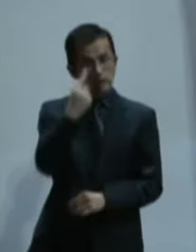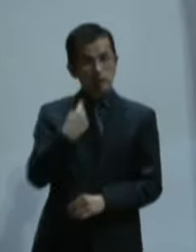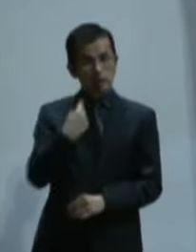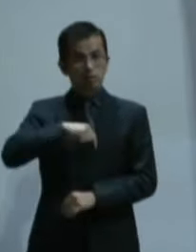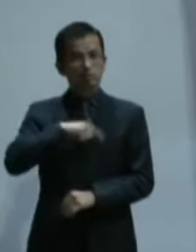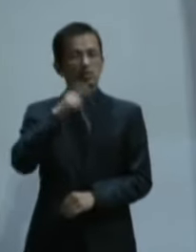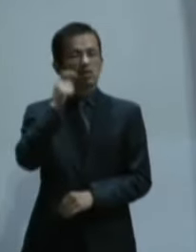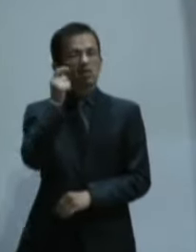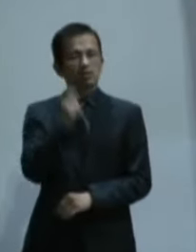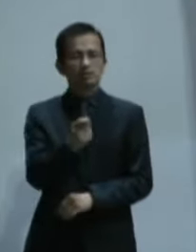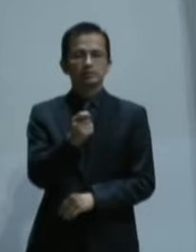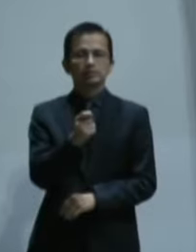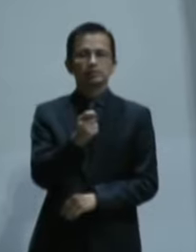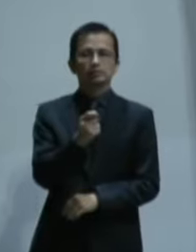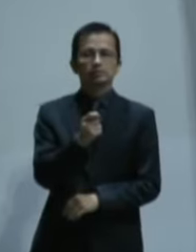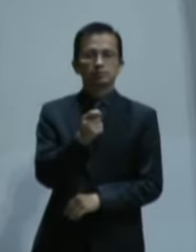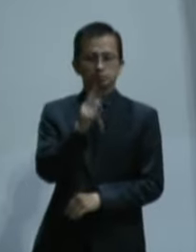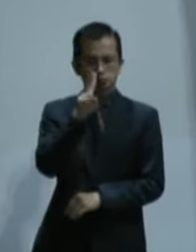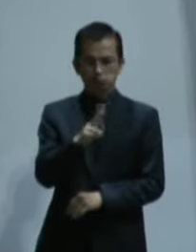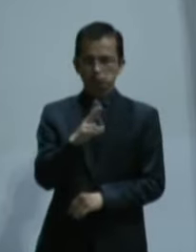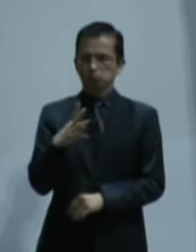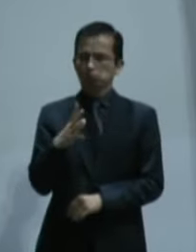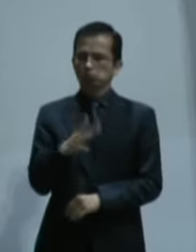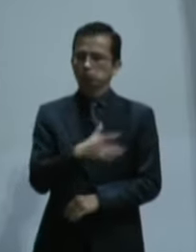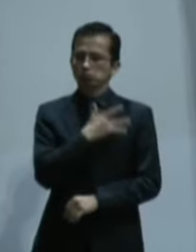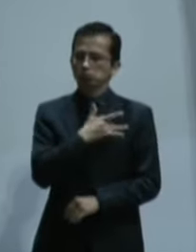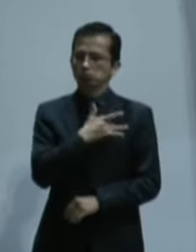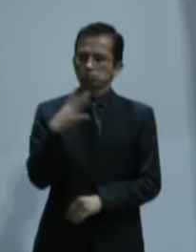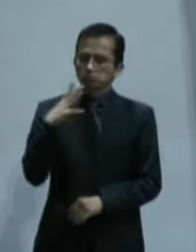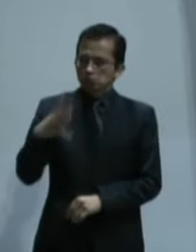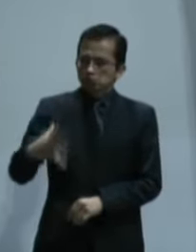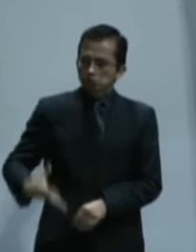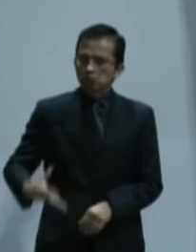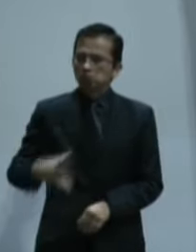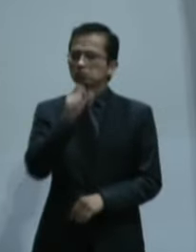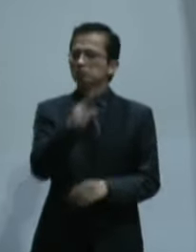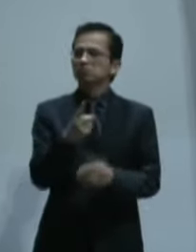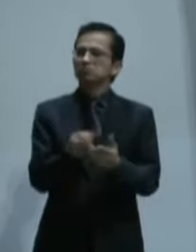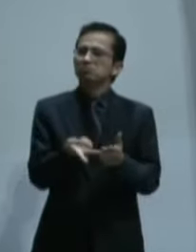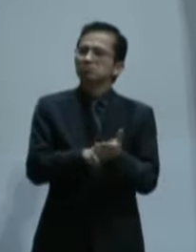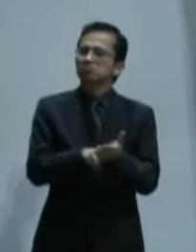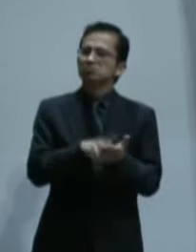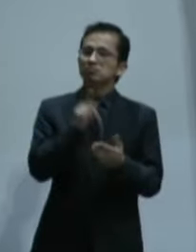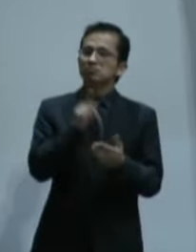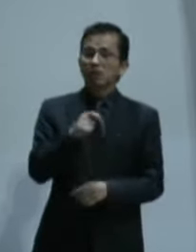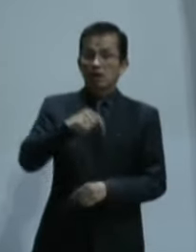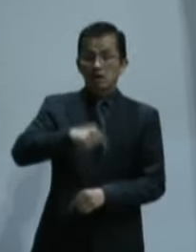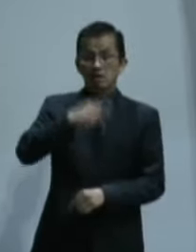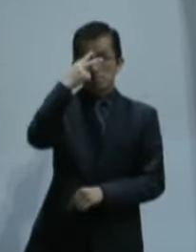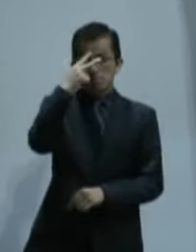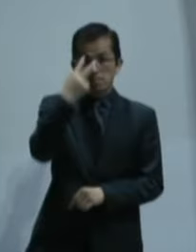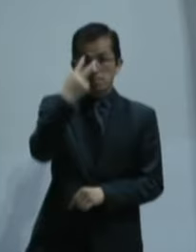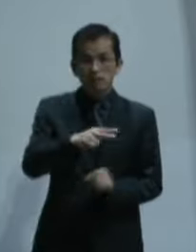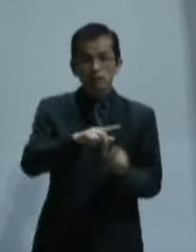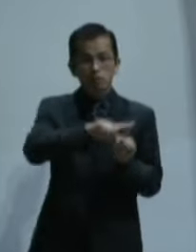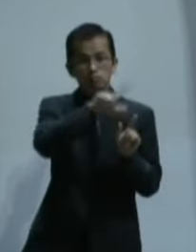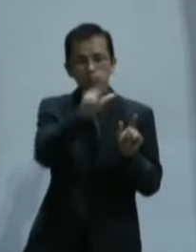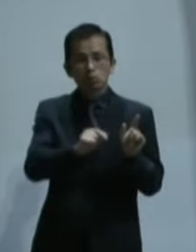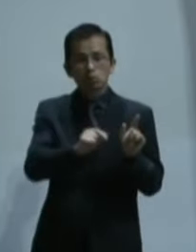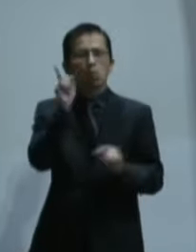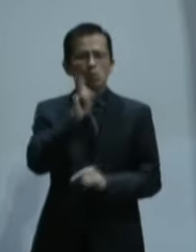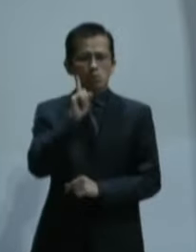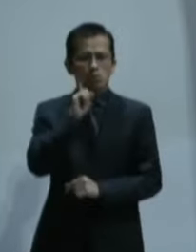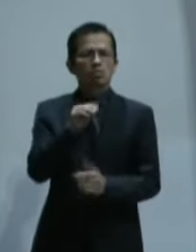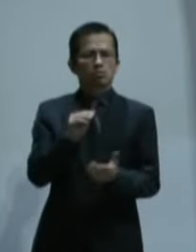además eh de un gran honor eh pensar que las mujeres en México seguimos viviendo en